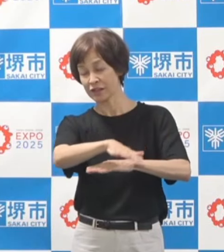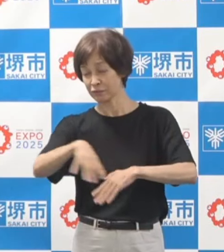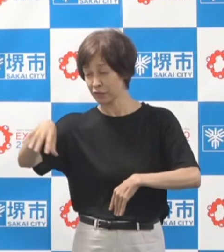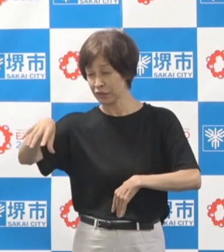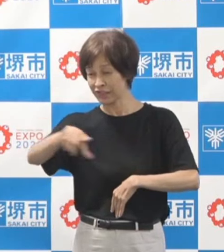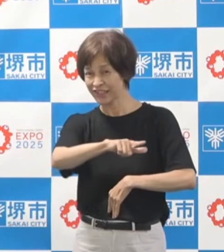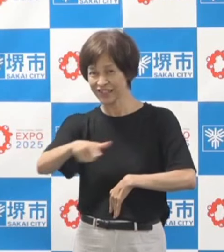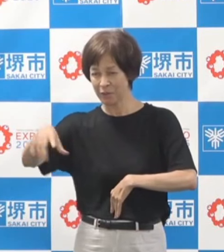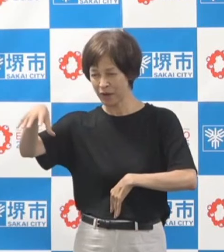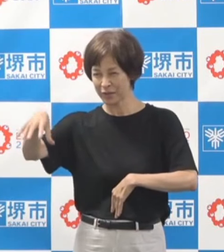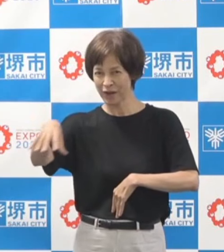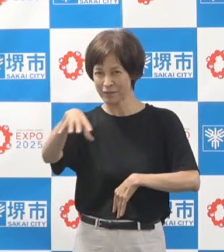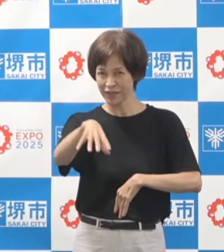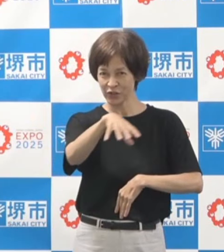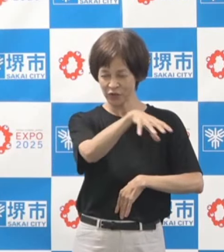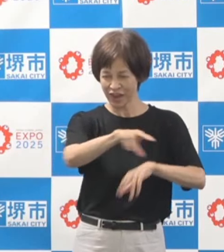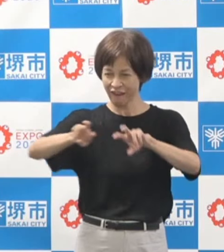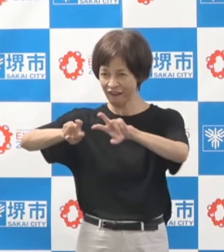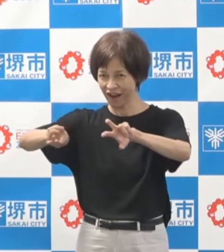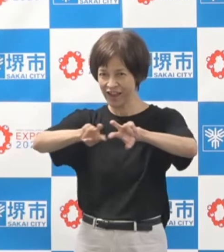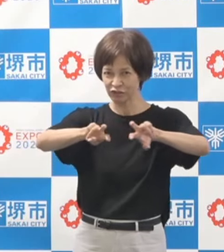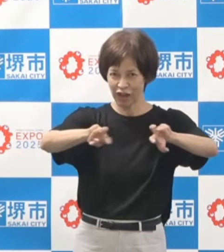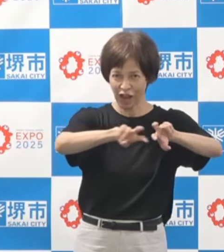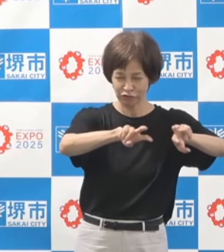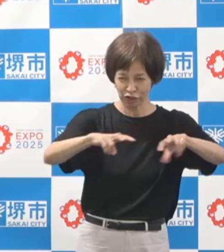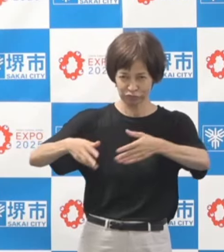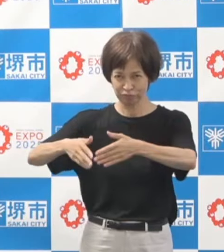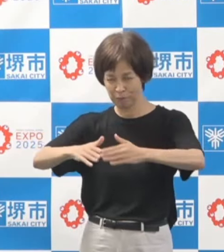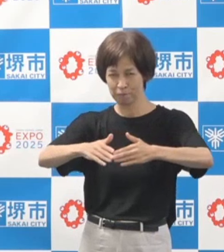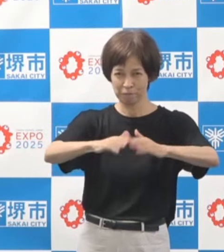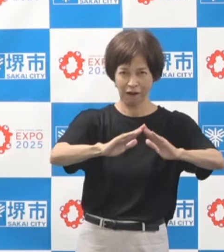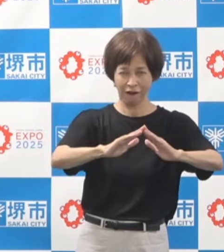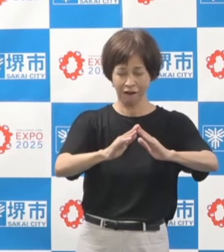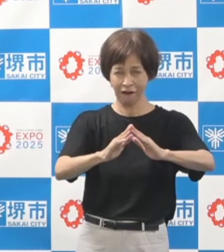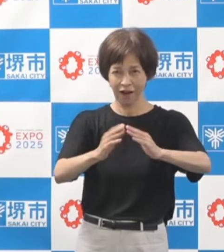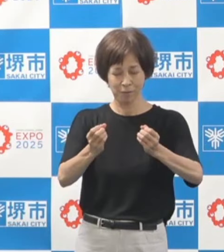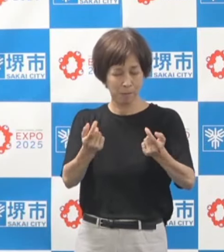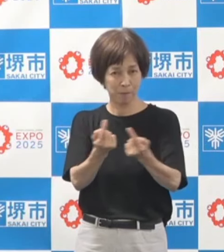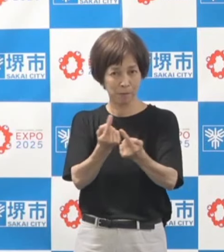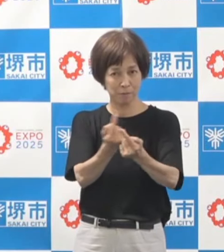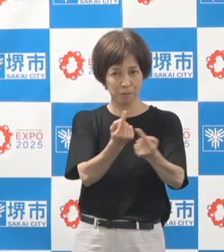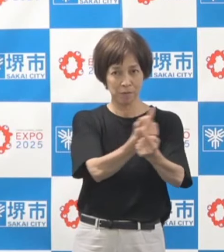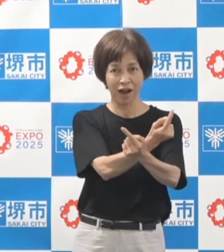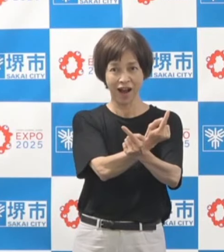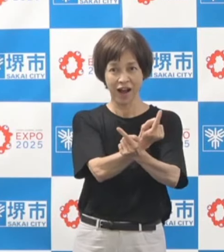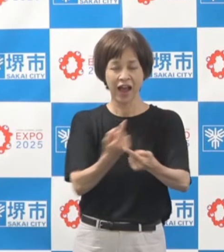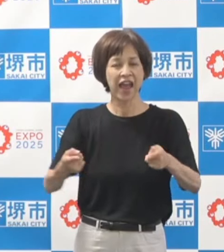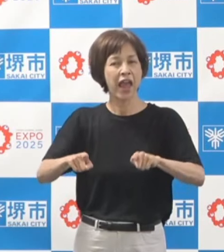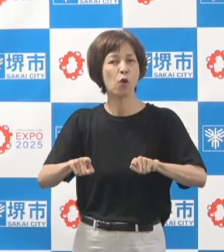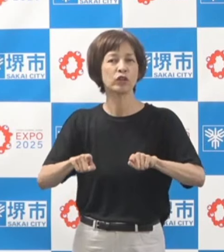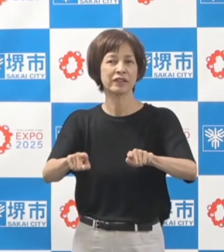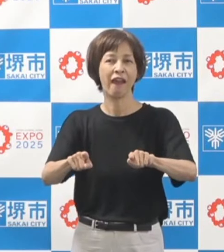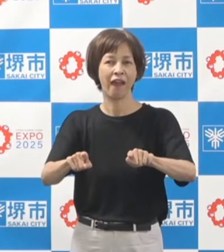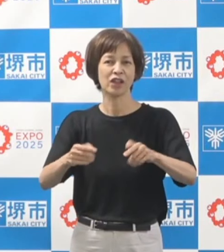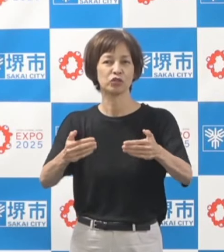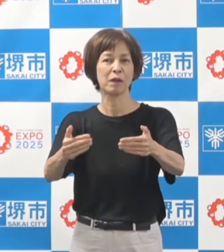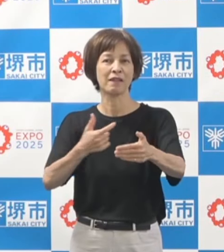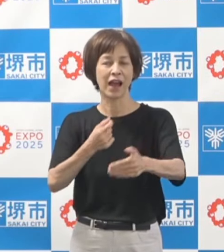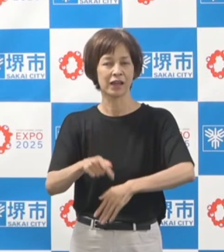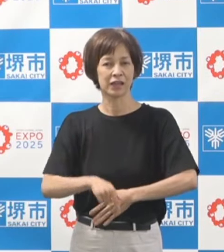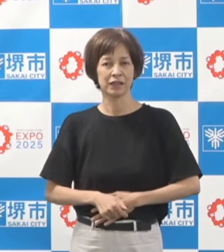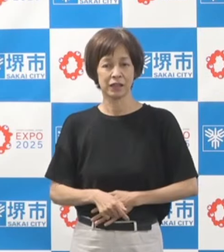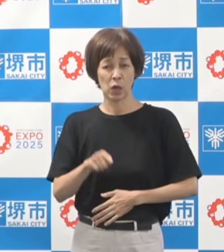で開発であったとか活性化は並行して行えると考えておりますし、逆にそうしなければ、